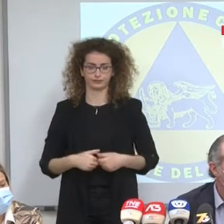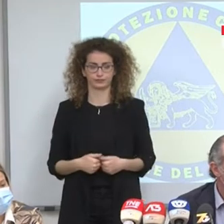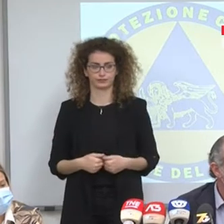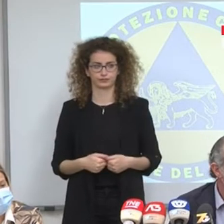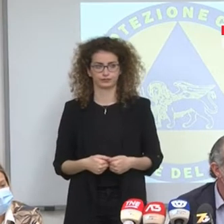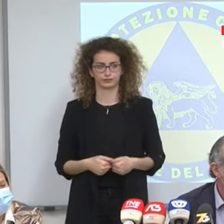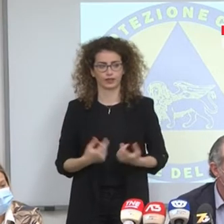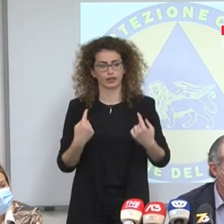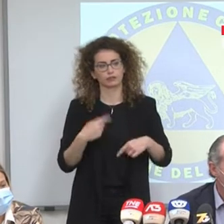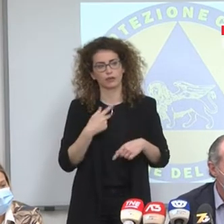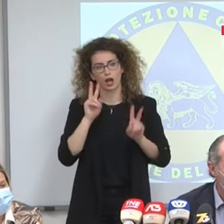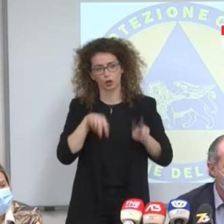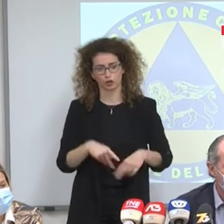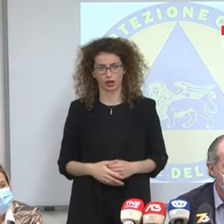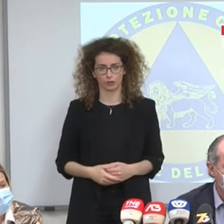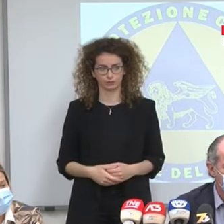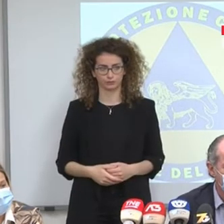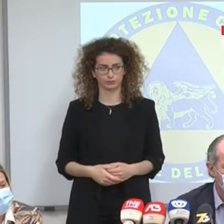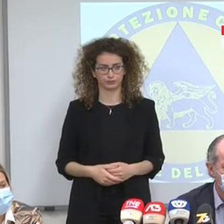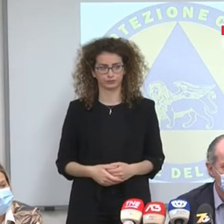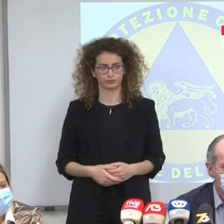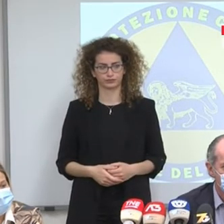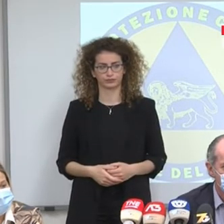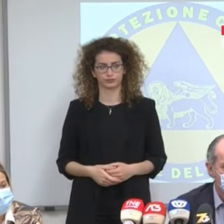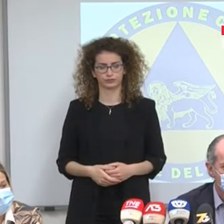Quindi, però la faremo una verifica.